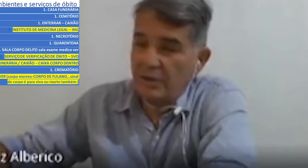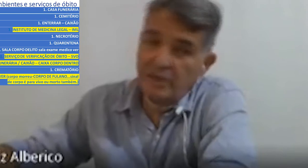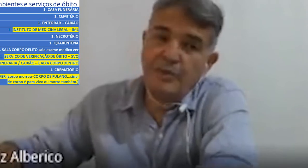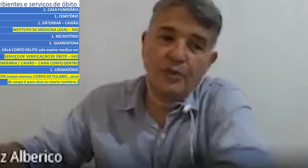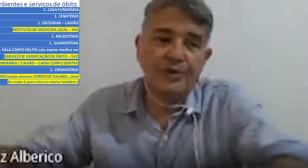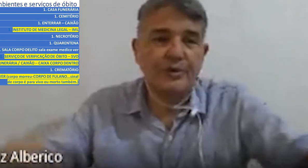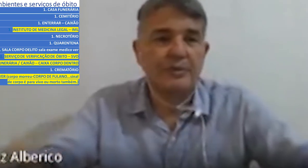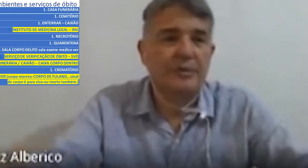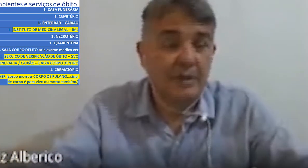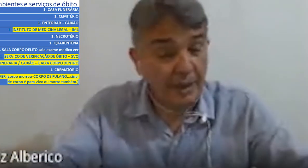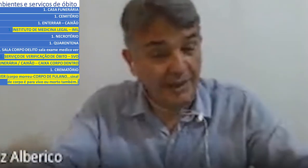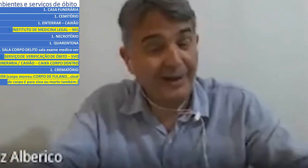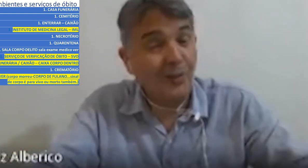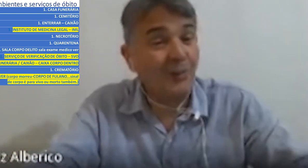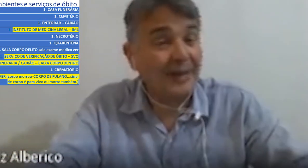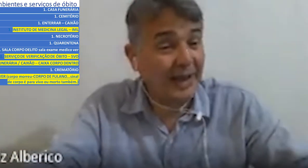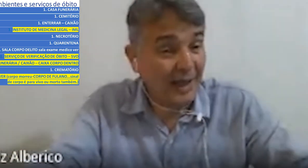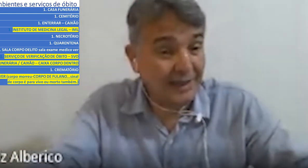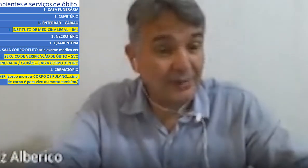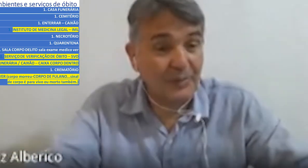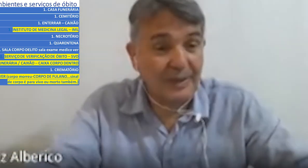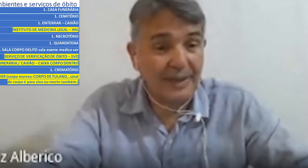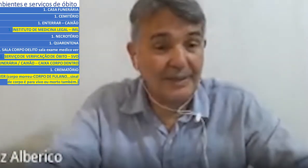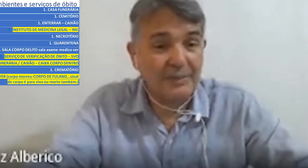e de morto. É complicado pra caramba.